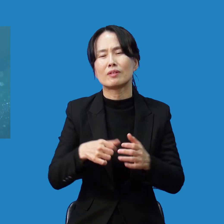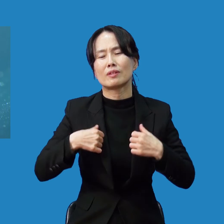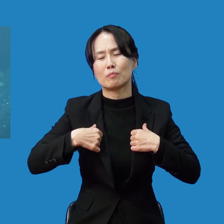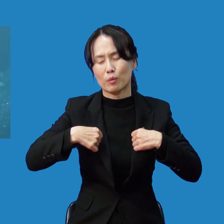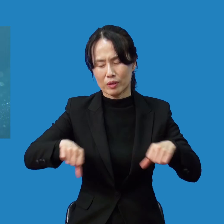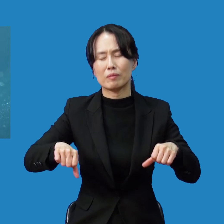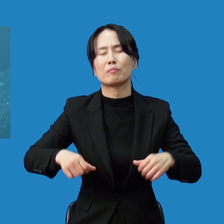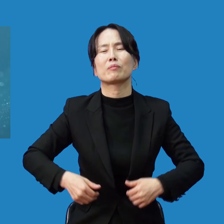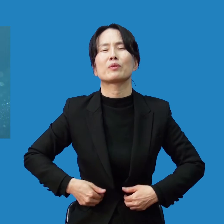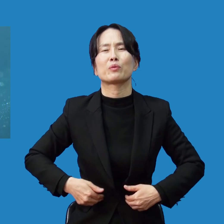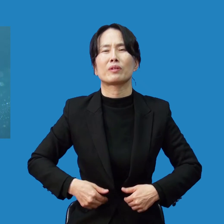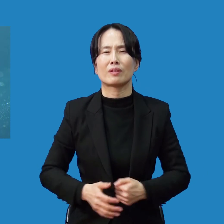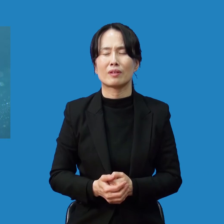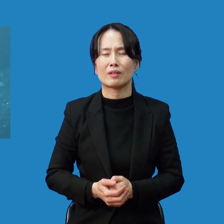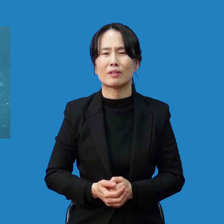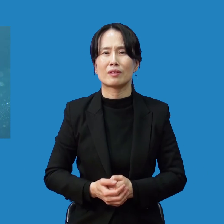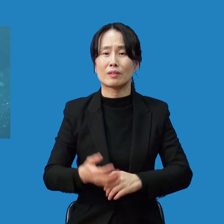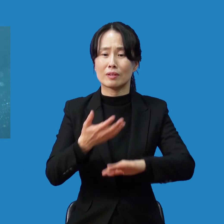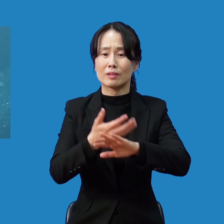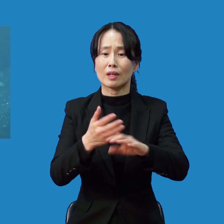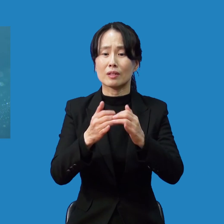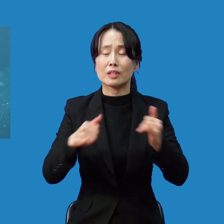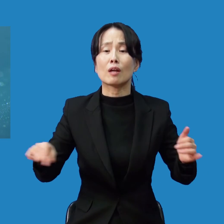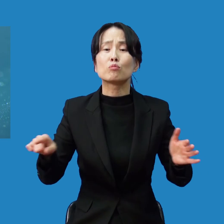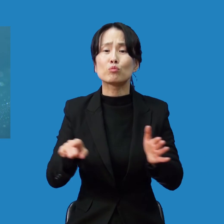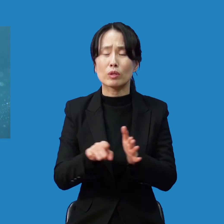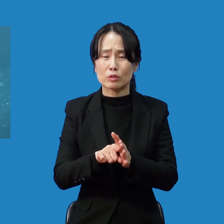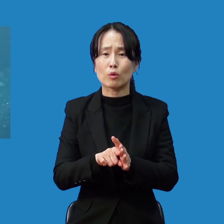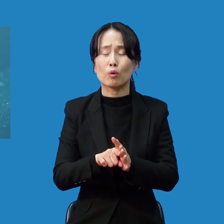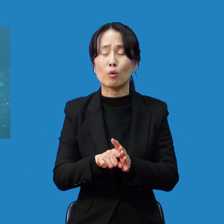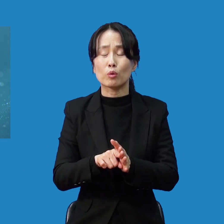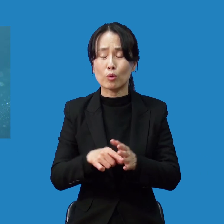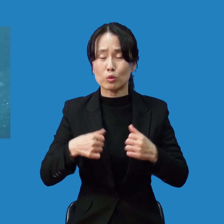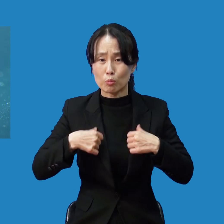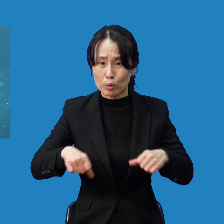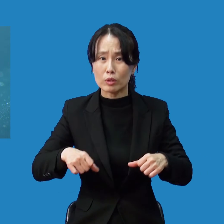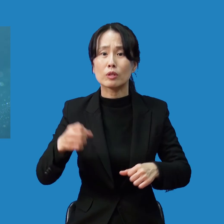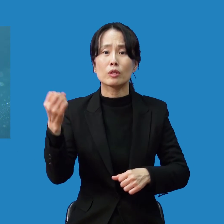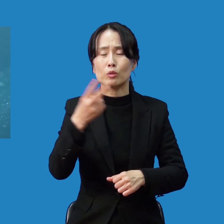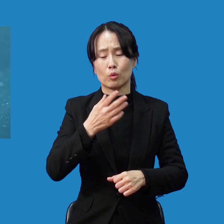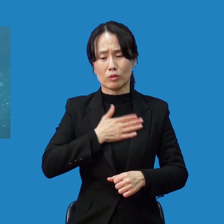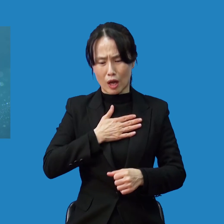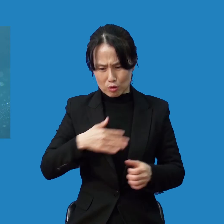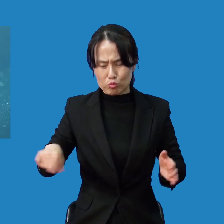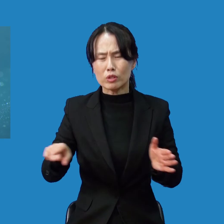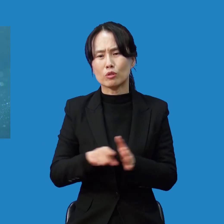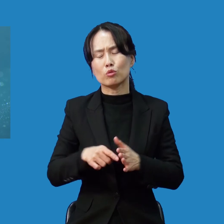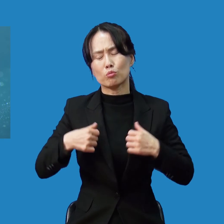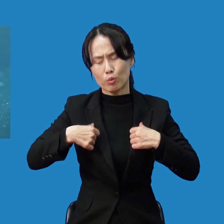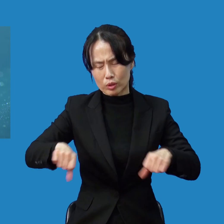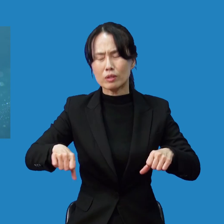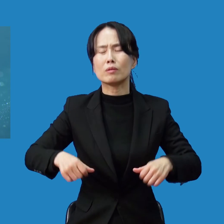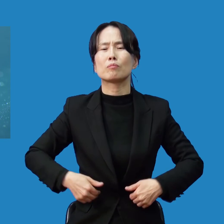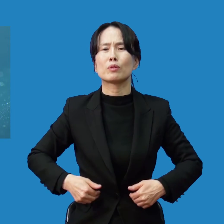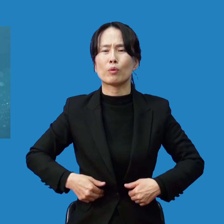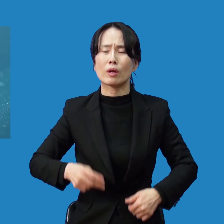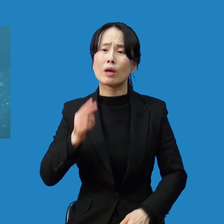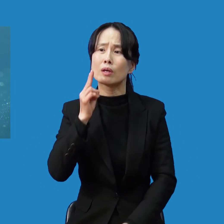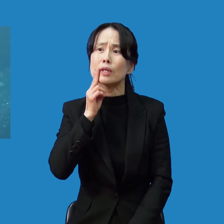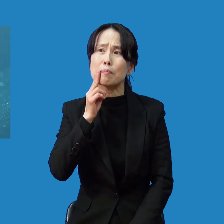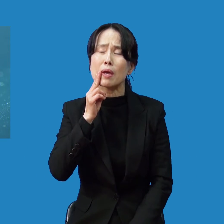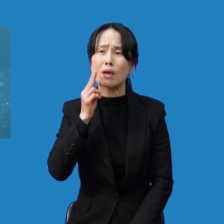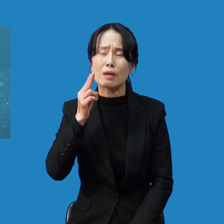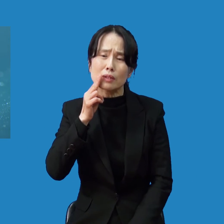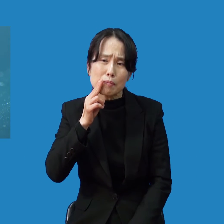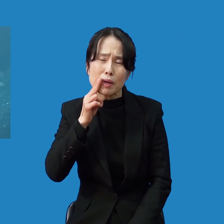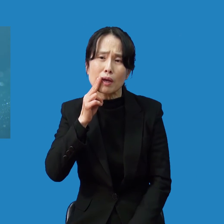사람을 위해서뿐 아니라 자기 자신을 위해서도 하면 안 됩니다. 지금 뭐 의사들이나 과학이나 전부 다 너무너무 해롭다,